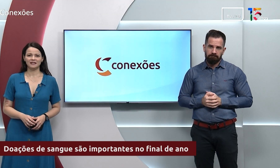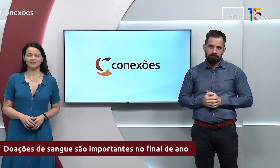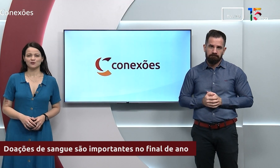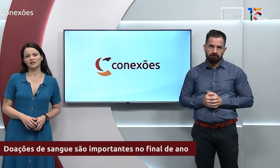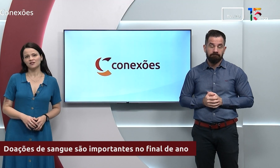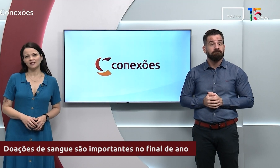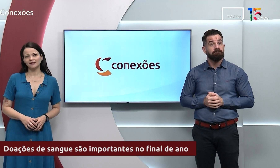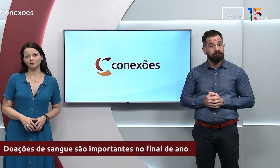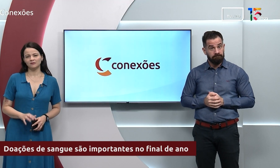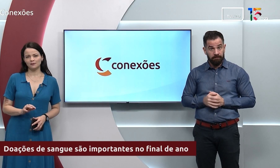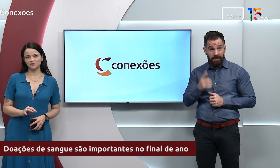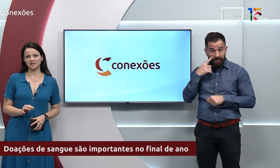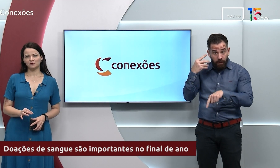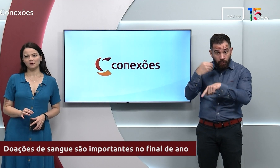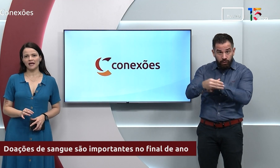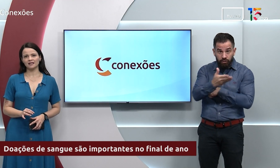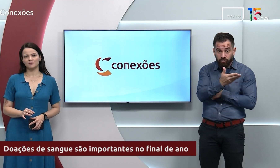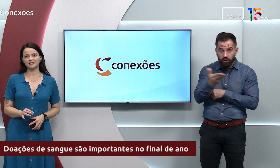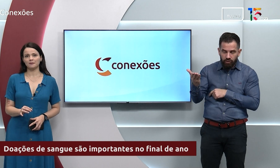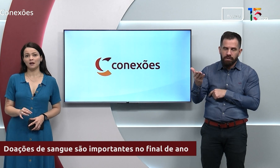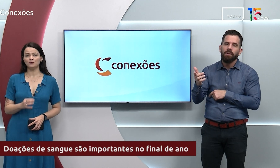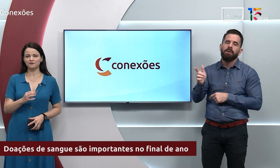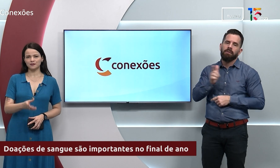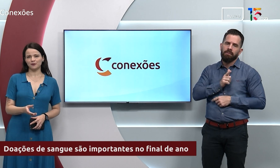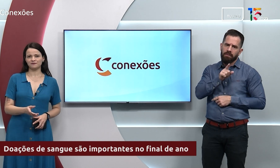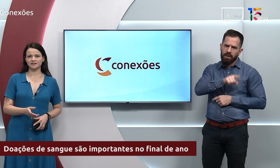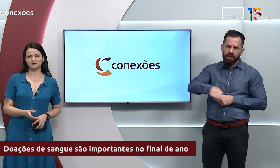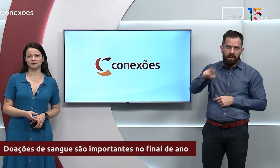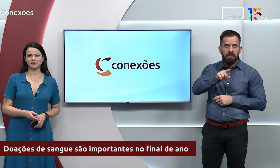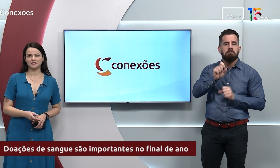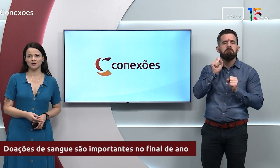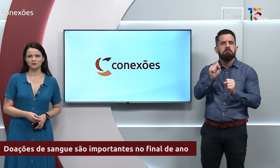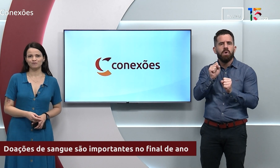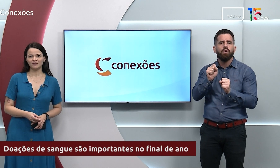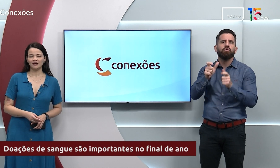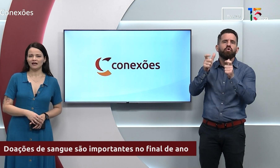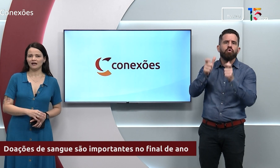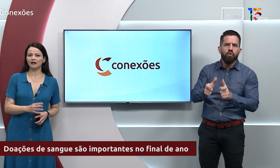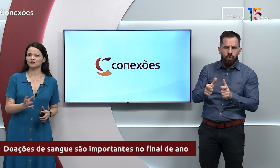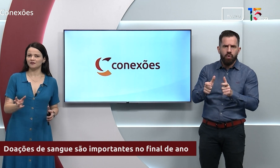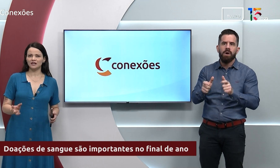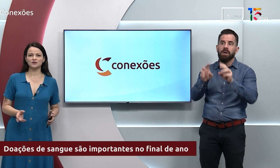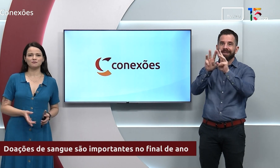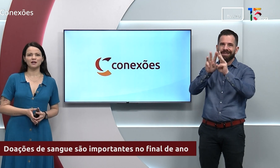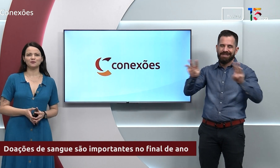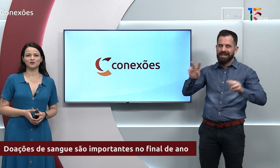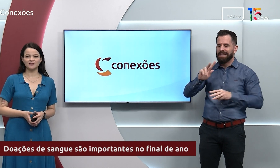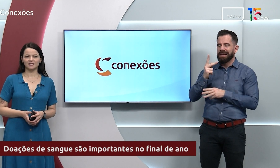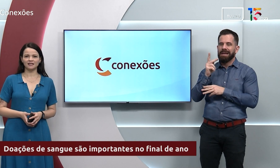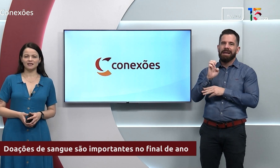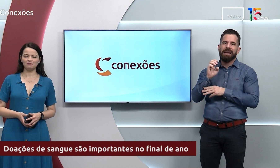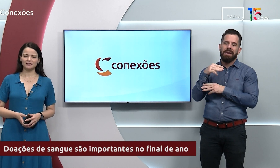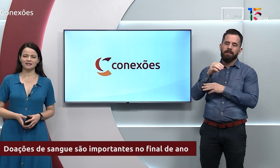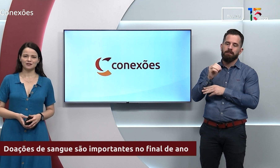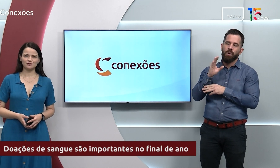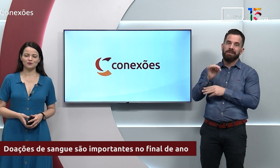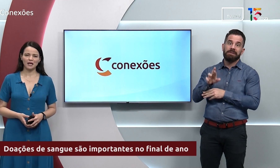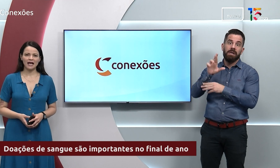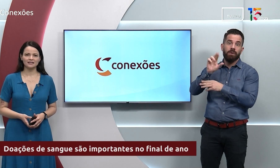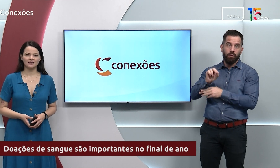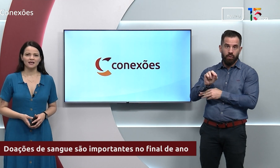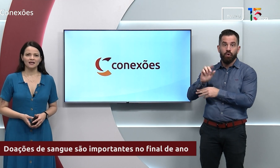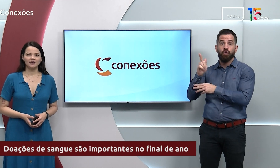Bom, Mariana deixou a dica então, Hemocentro Goiás, para saber aonde você pode fazer sua doação. Há diferentes bancos de sangue aqui pela cidade